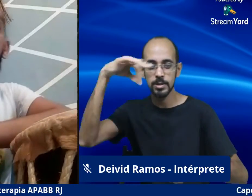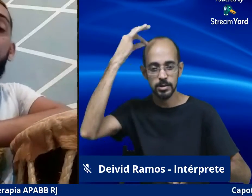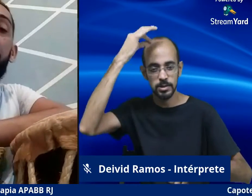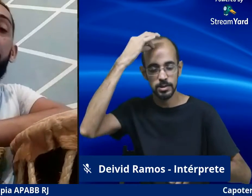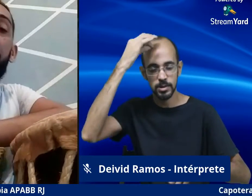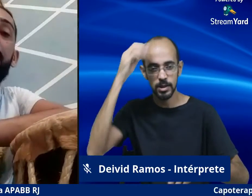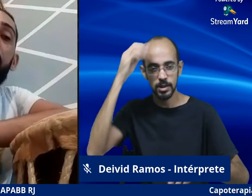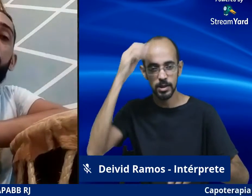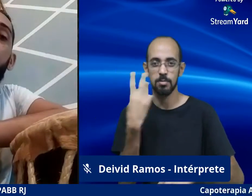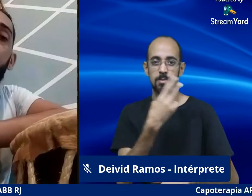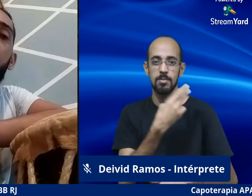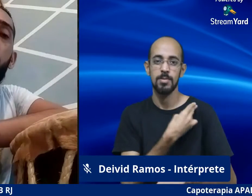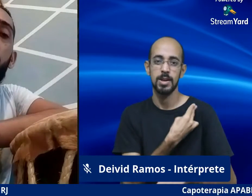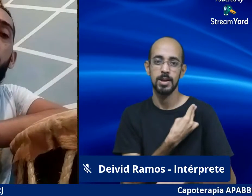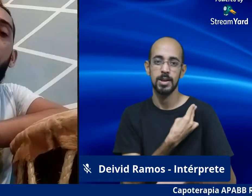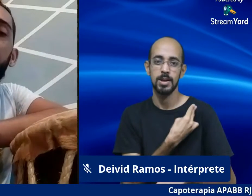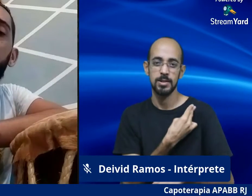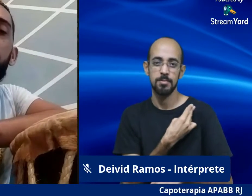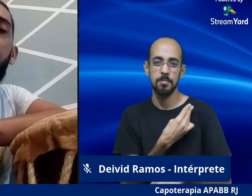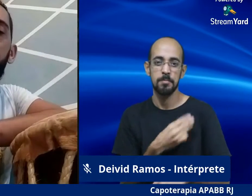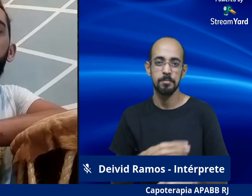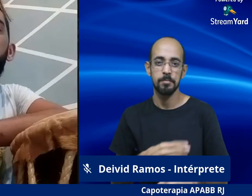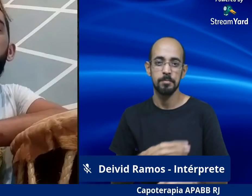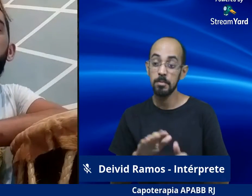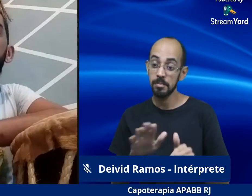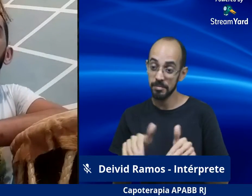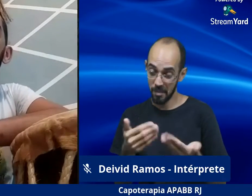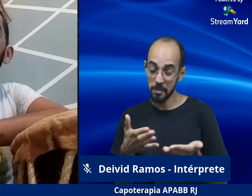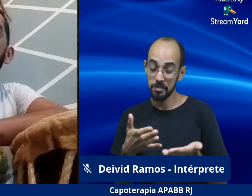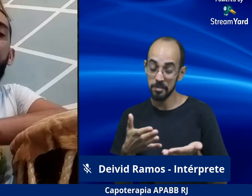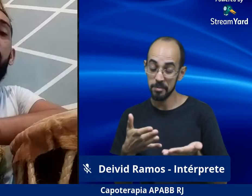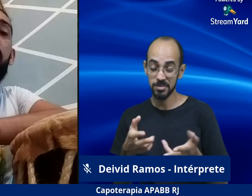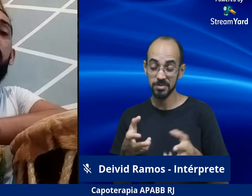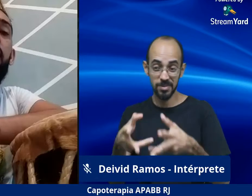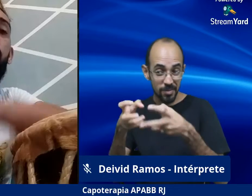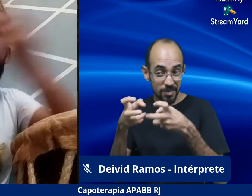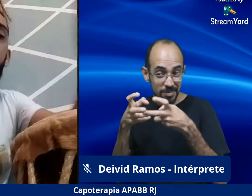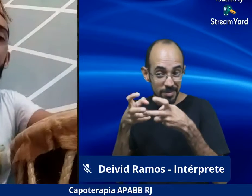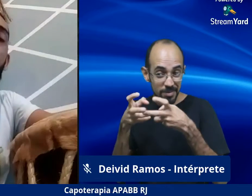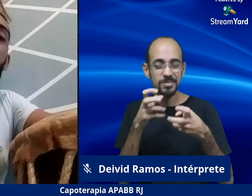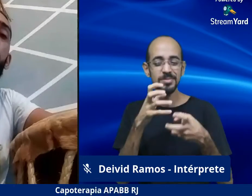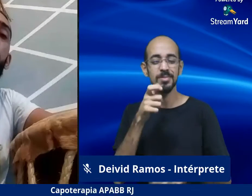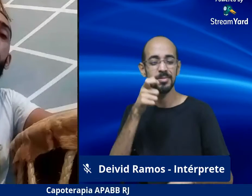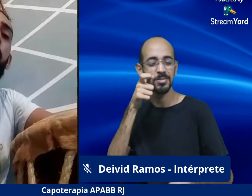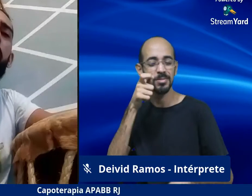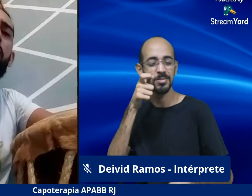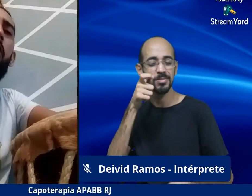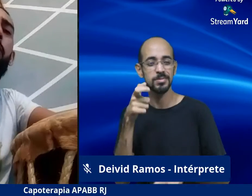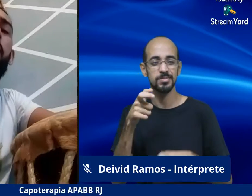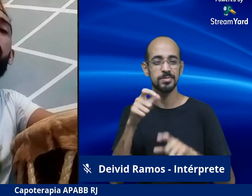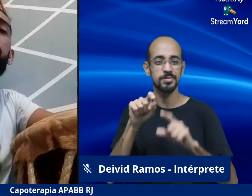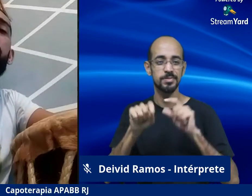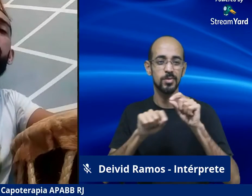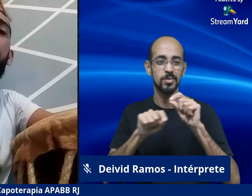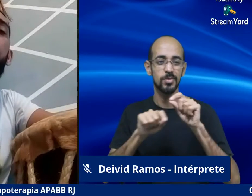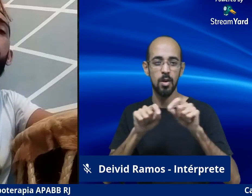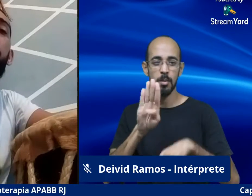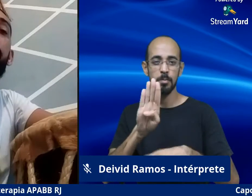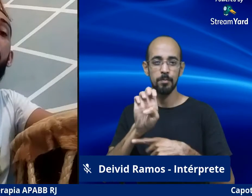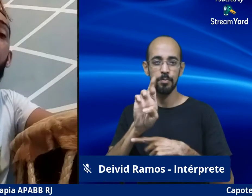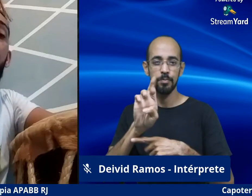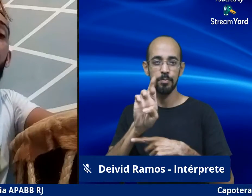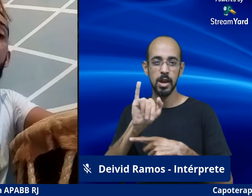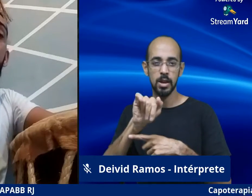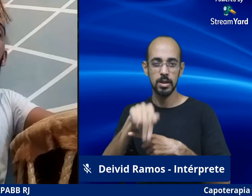Então, que interessante. Então, a gente já viu, né, aqui que o birimbau, esse instrumento tão importante na